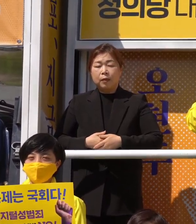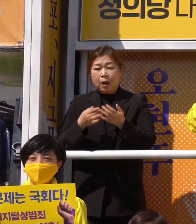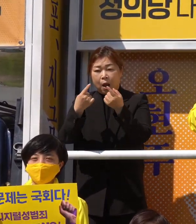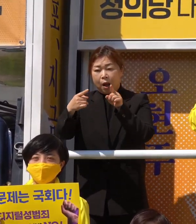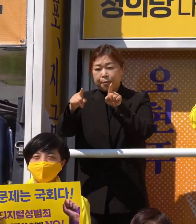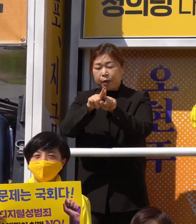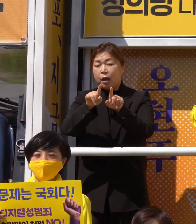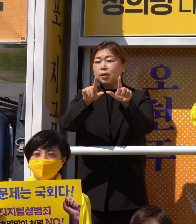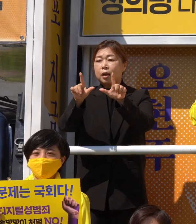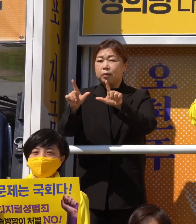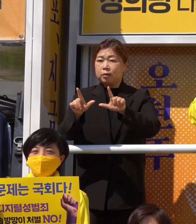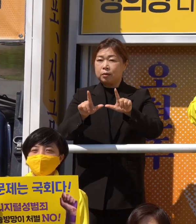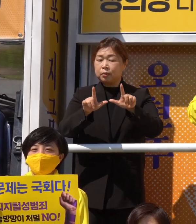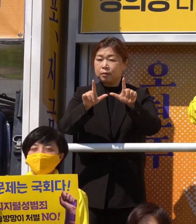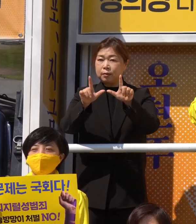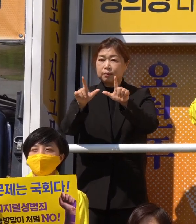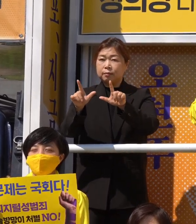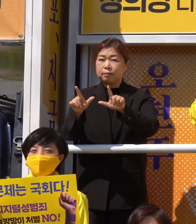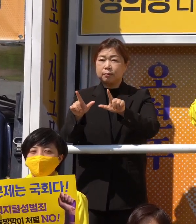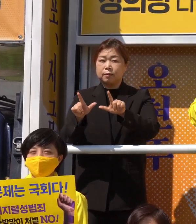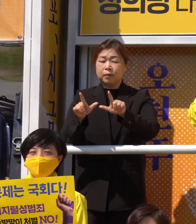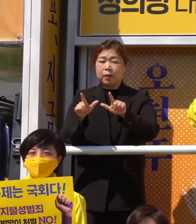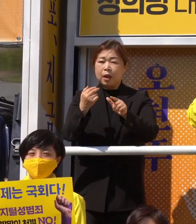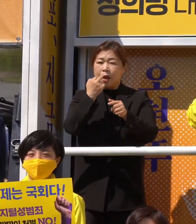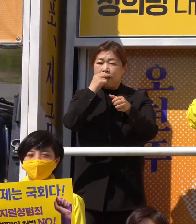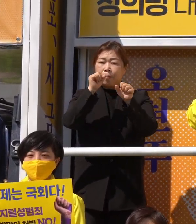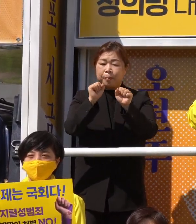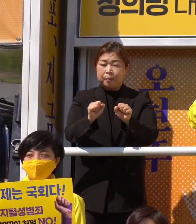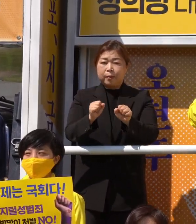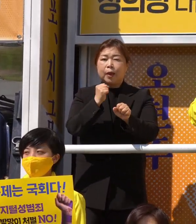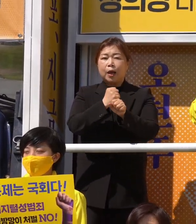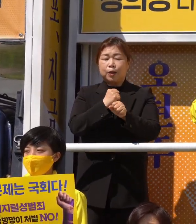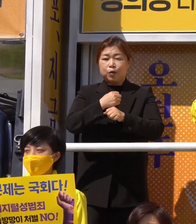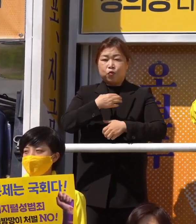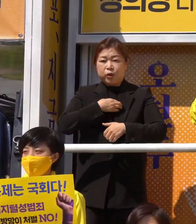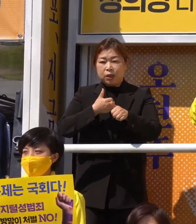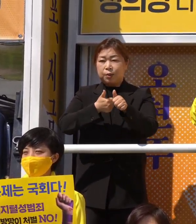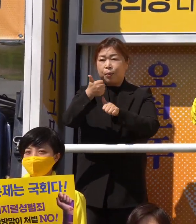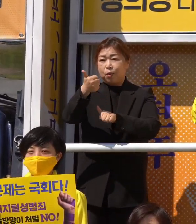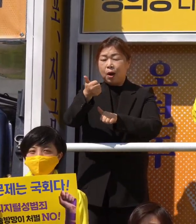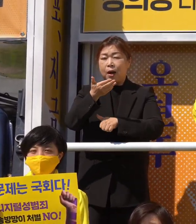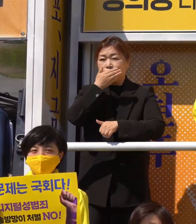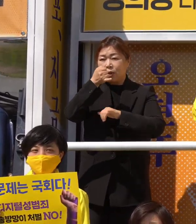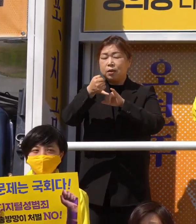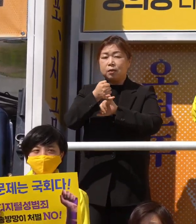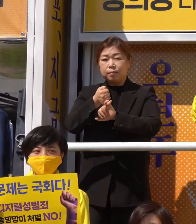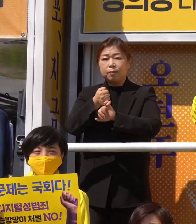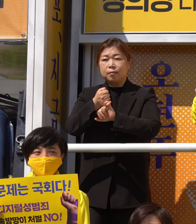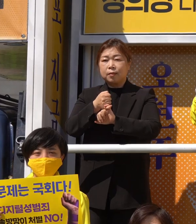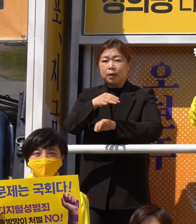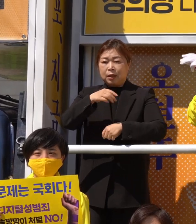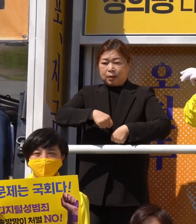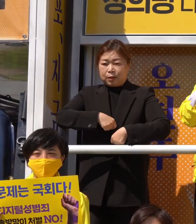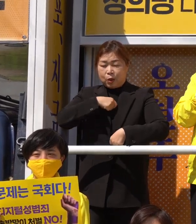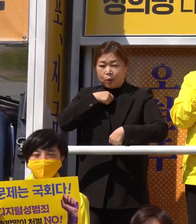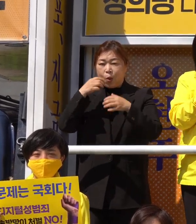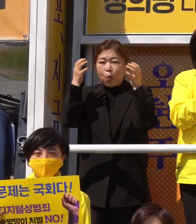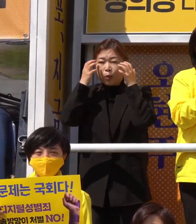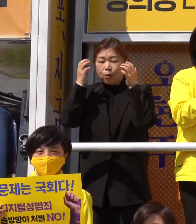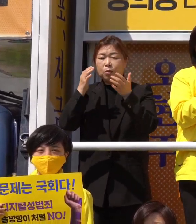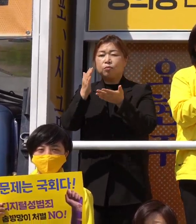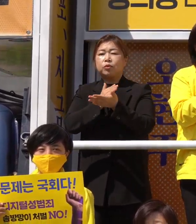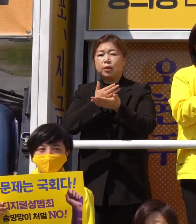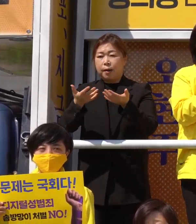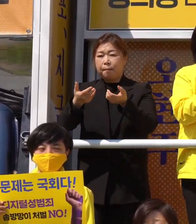함께 사는 공존의 위기 극복이 될 수 있으려면은 정의로운 고통분담이